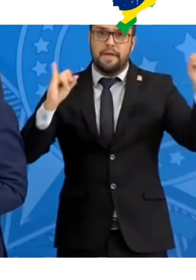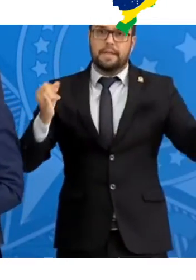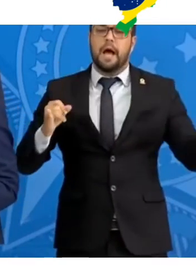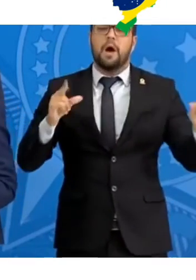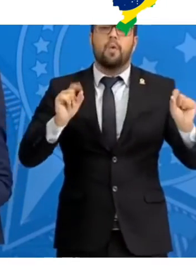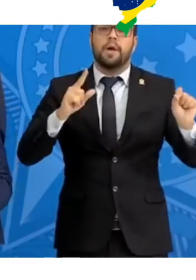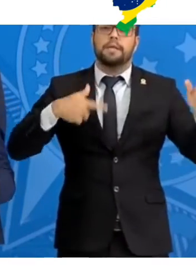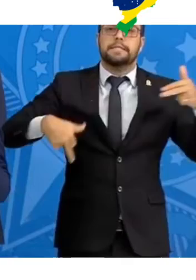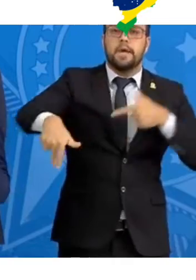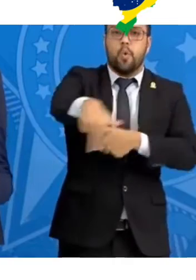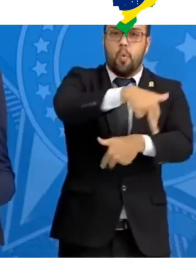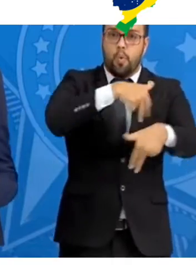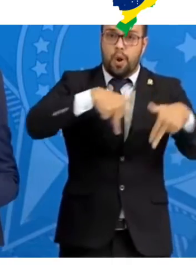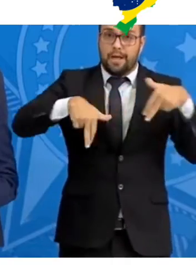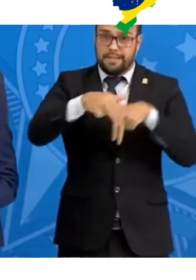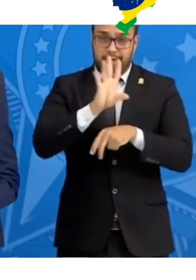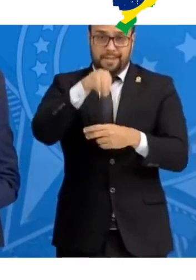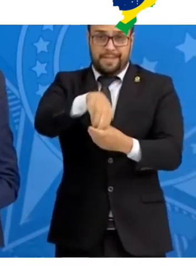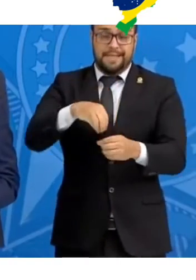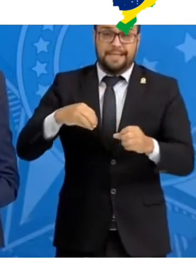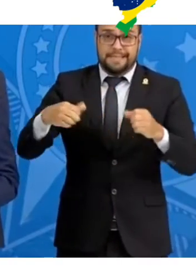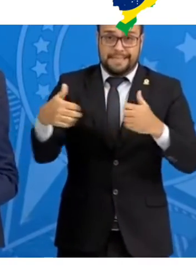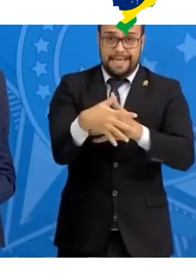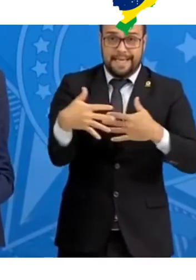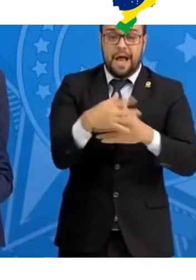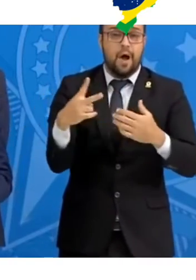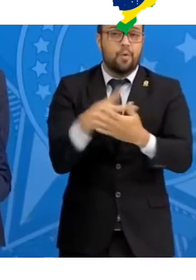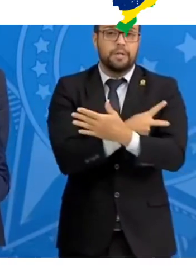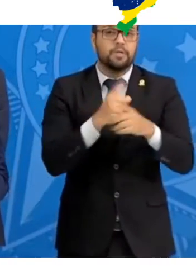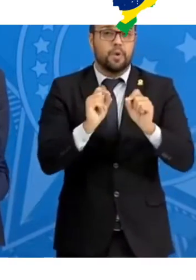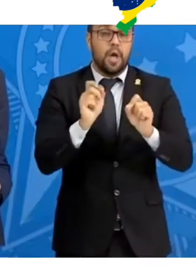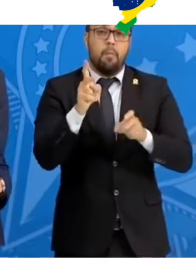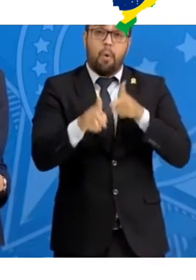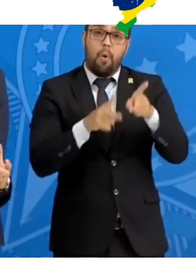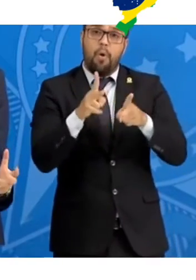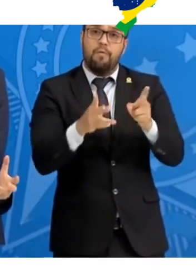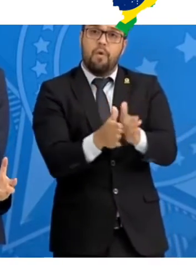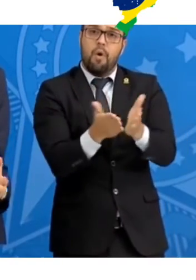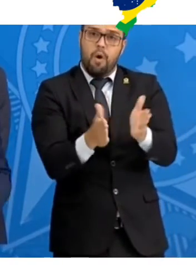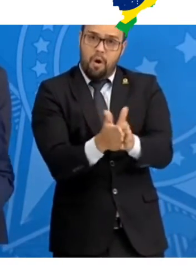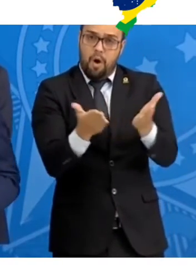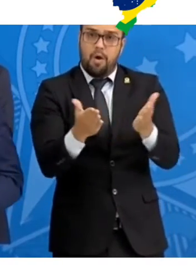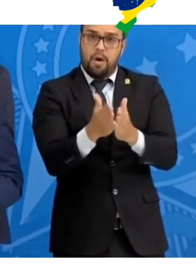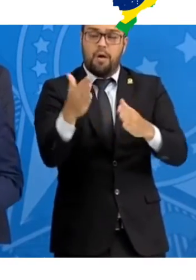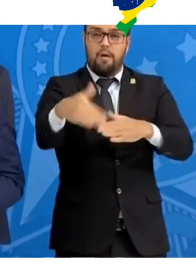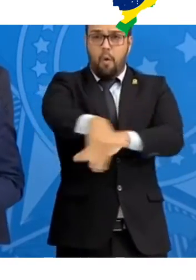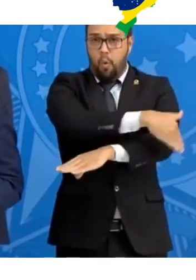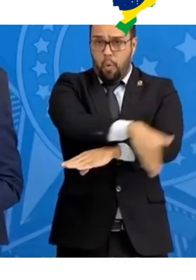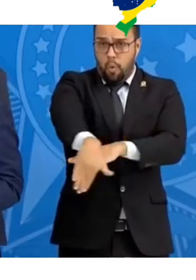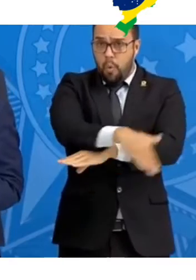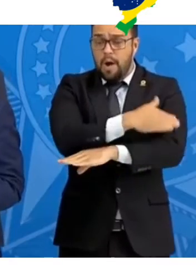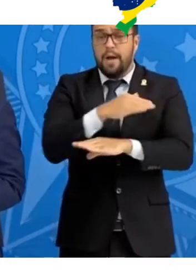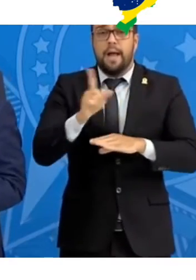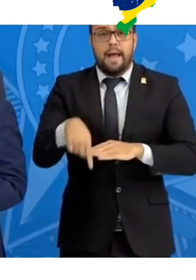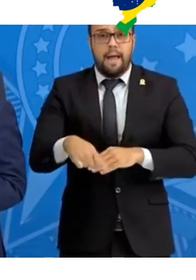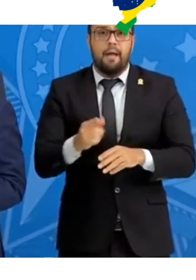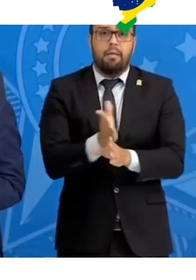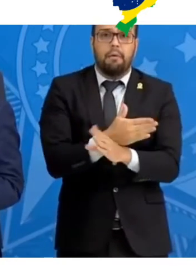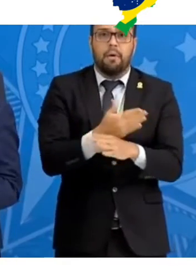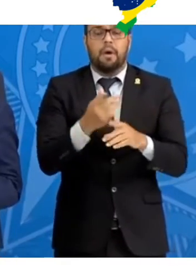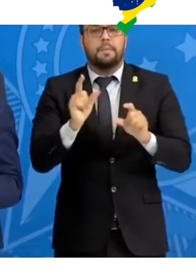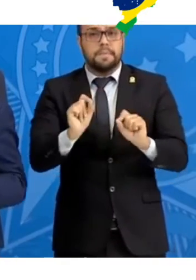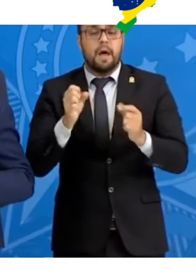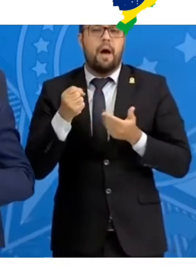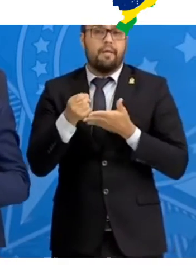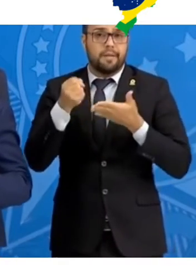nas cidades, o que ocorre? A essa população que é muito vulnerável, precisa ter um atendimento.